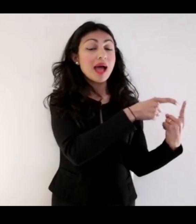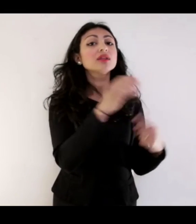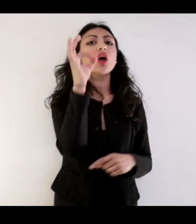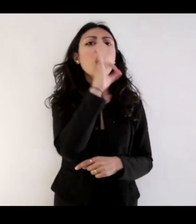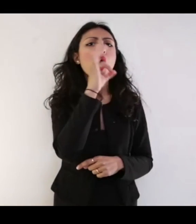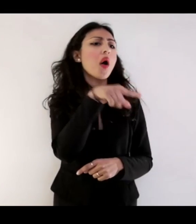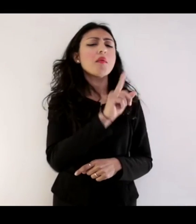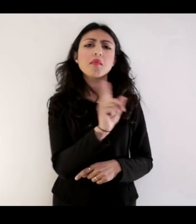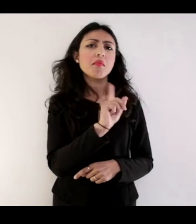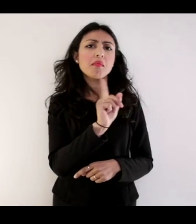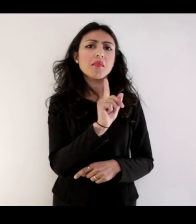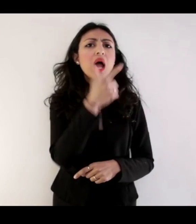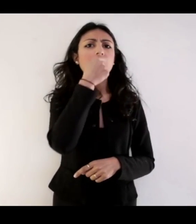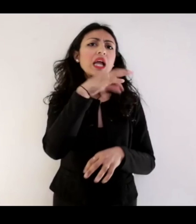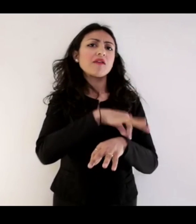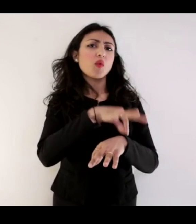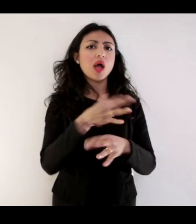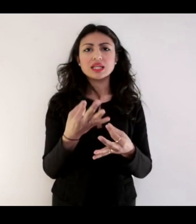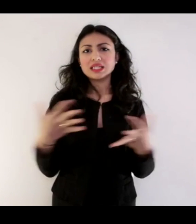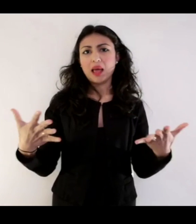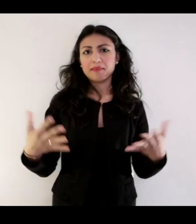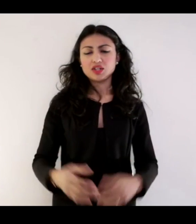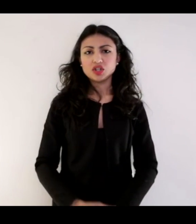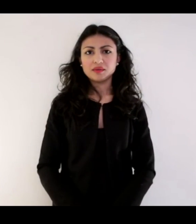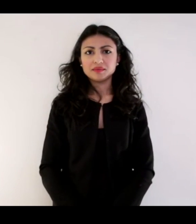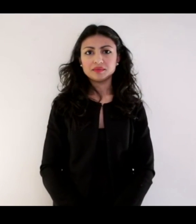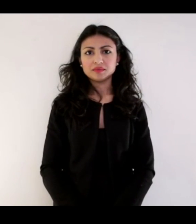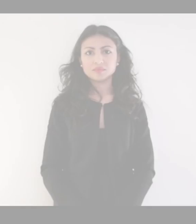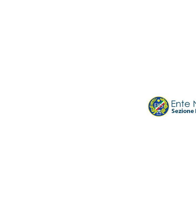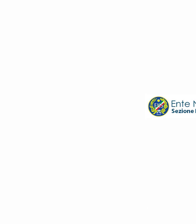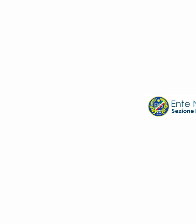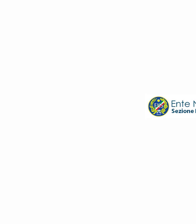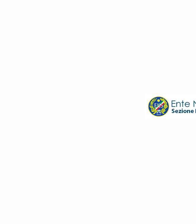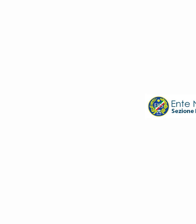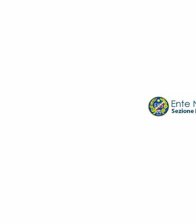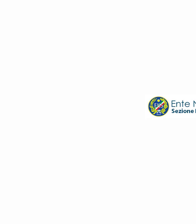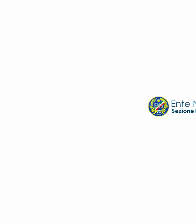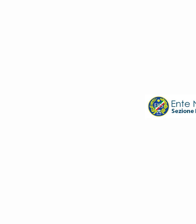se siete positivi o, come molto più probabilmente, avrete una banale influenza o un banale raffreddamento.